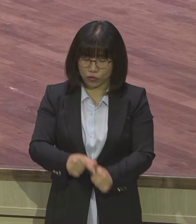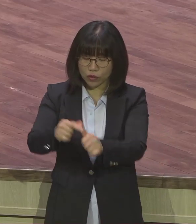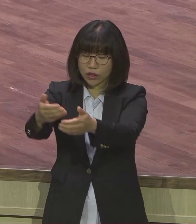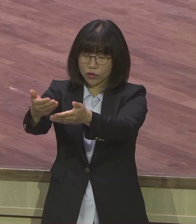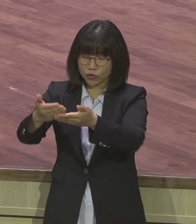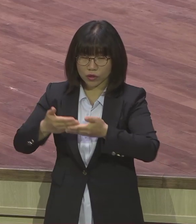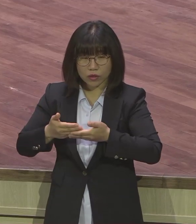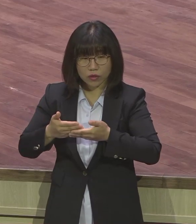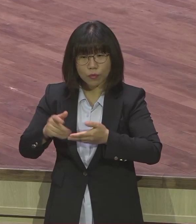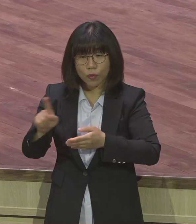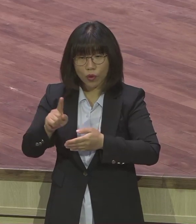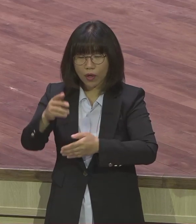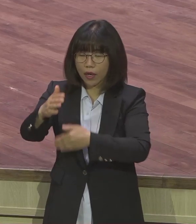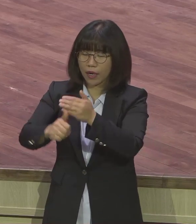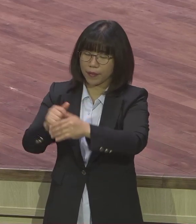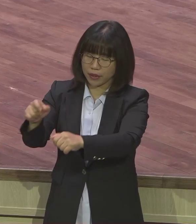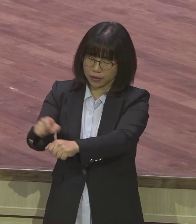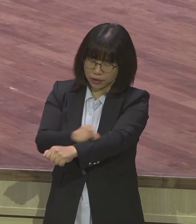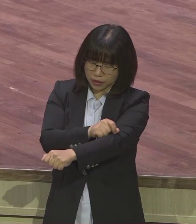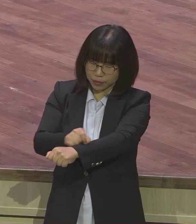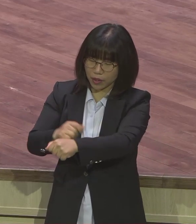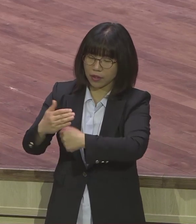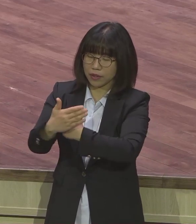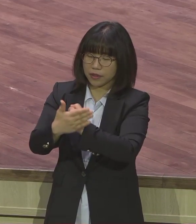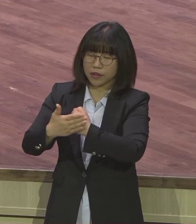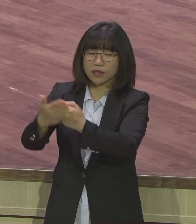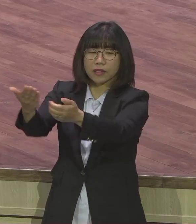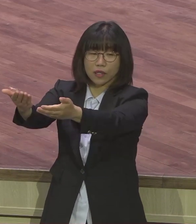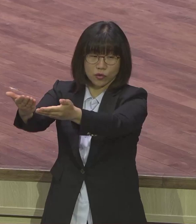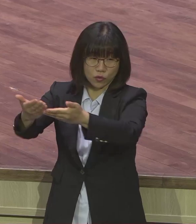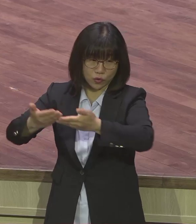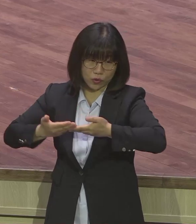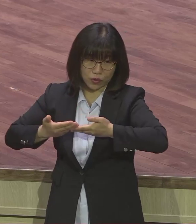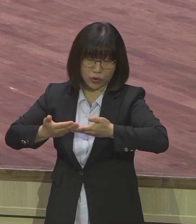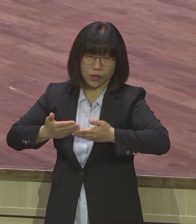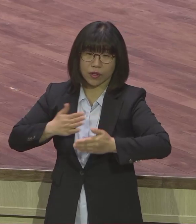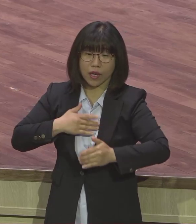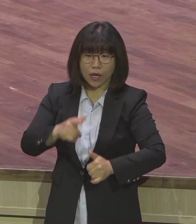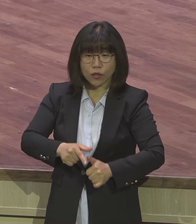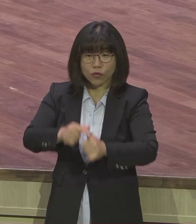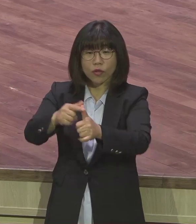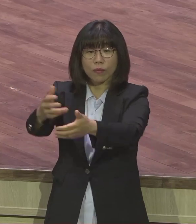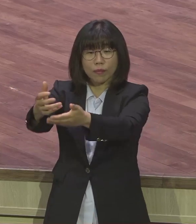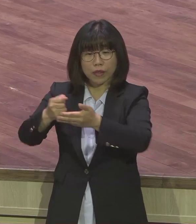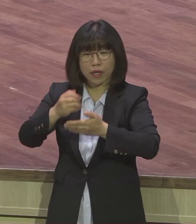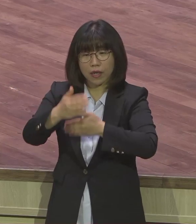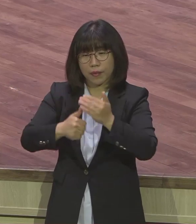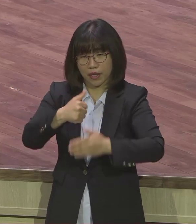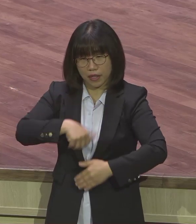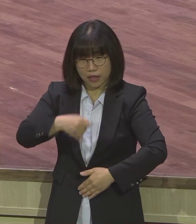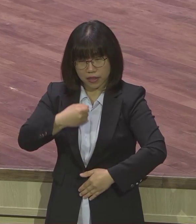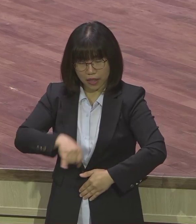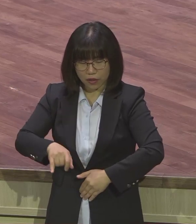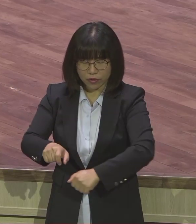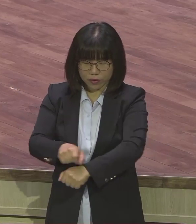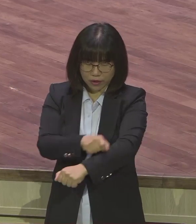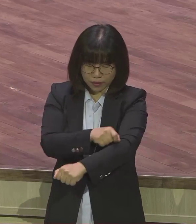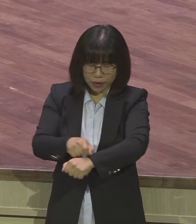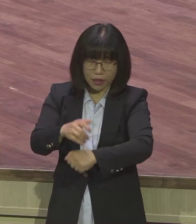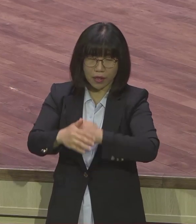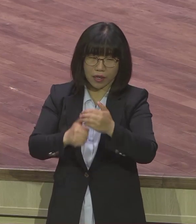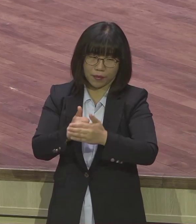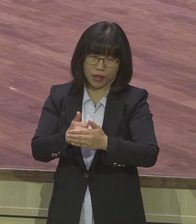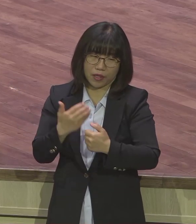은혜가 임한 거예요. 하나님의 특별한 은혜. 내가 구원받아 하나님 자녀 된 거. 이 특별한 은혜예요. 그리고 나에게 특별한